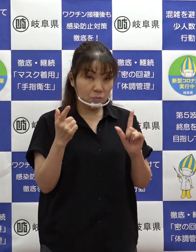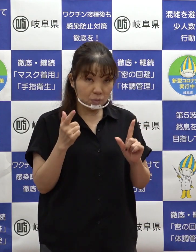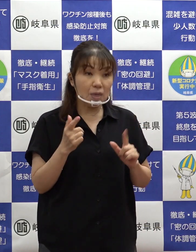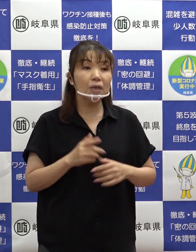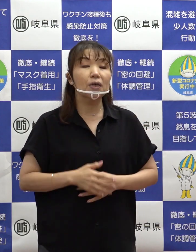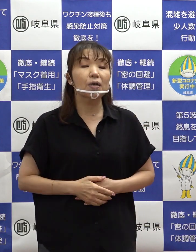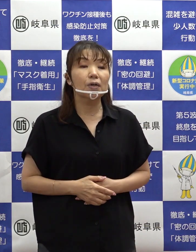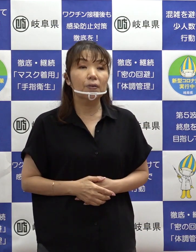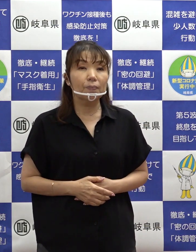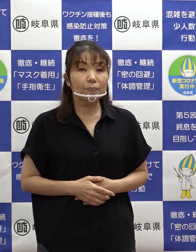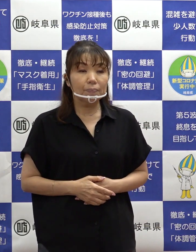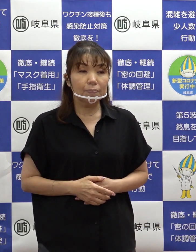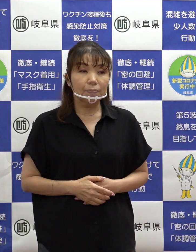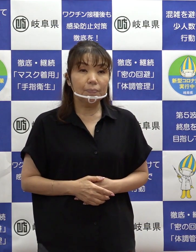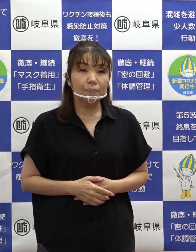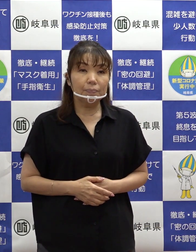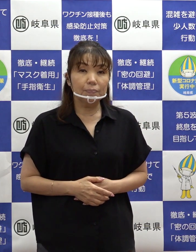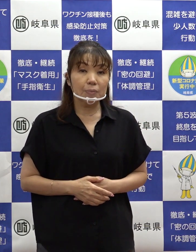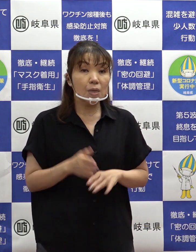なしに、